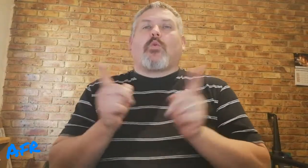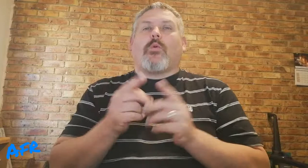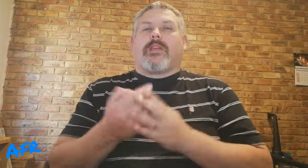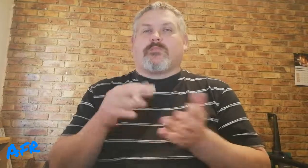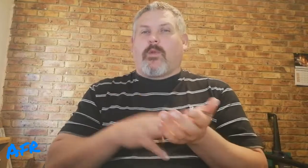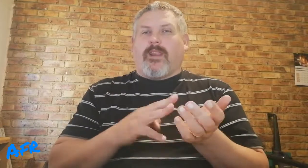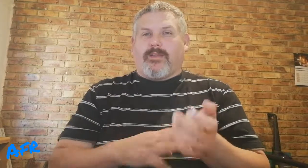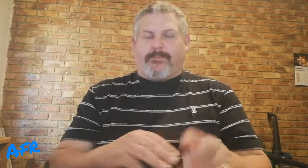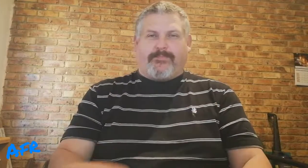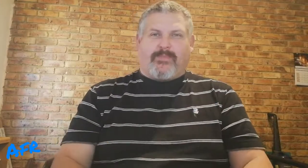kort as moontlik.